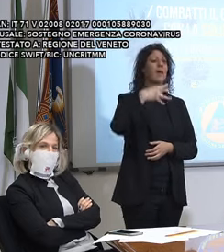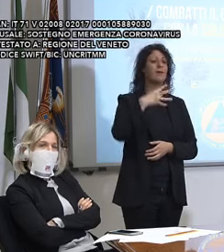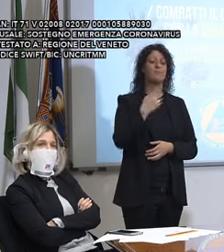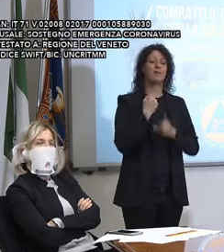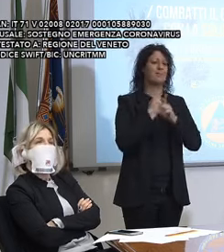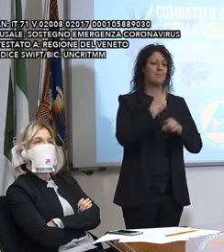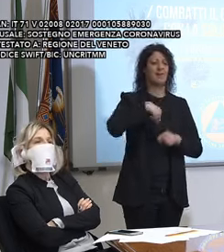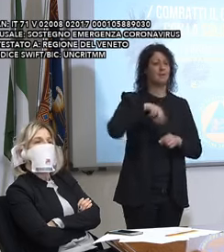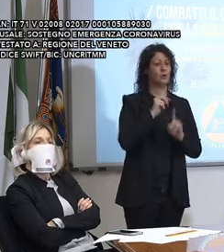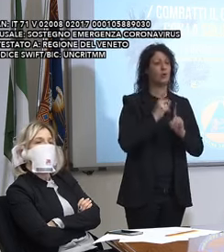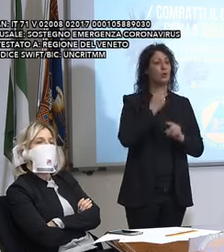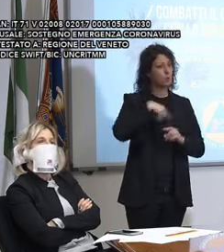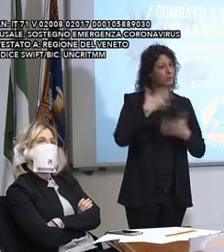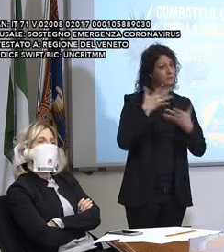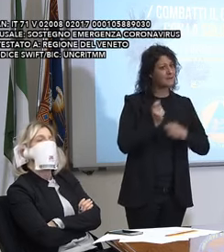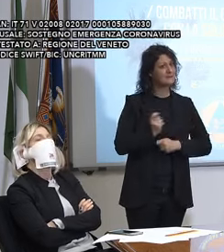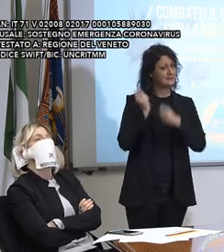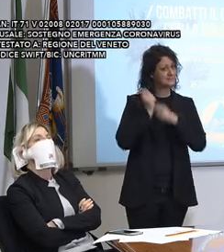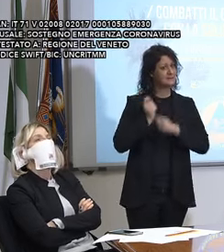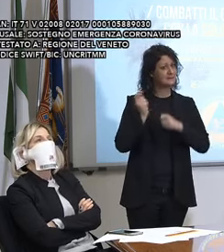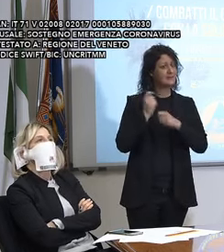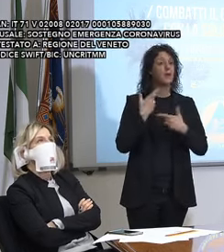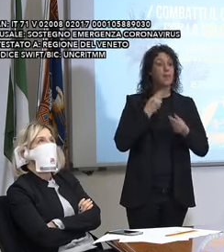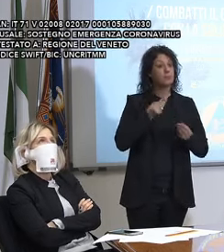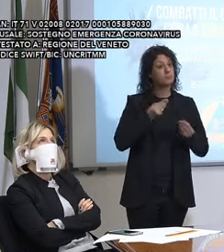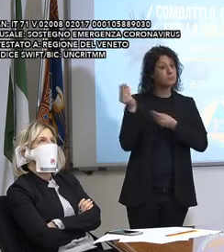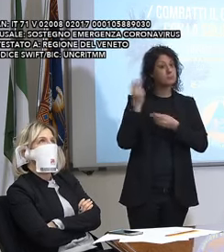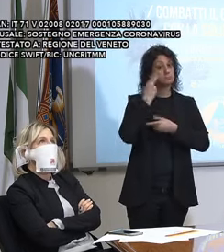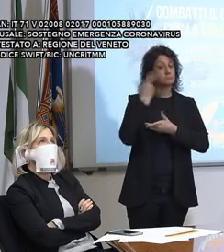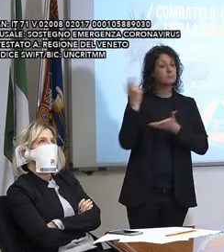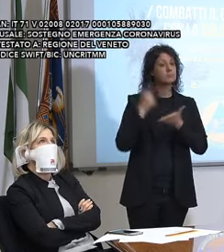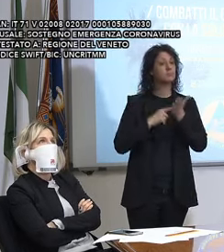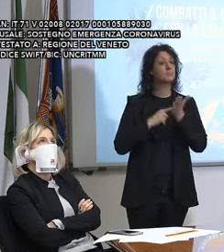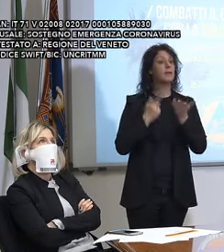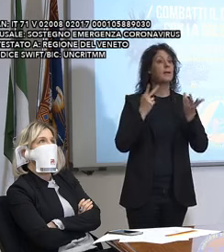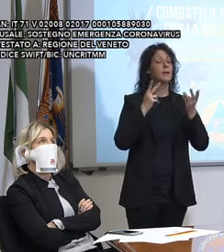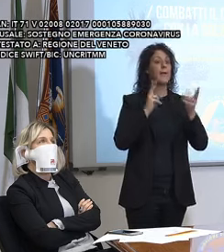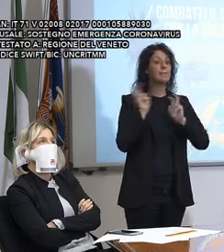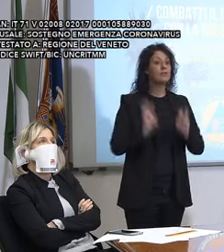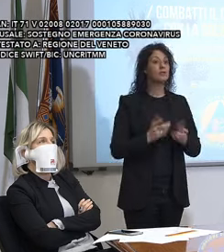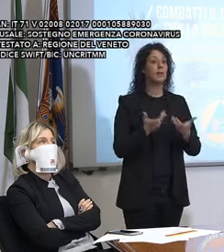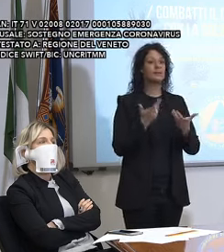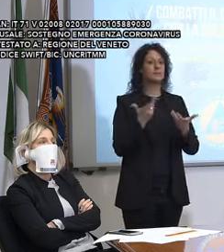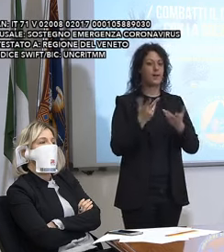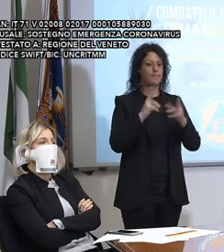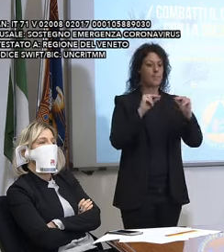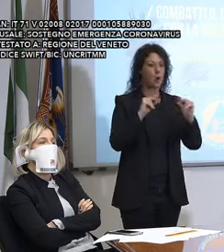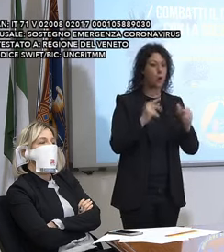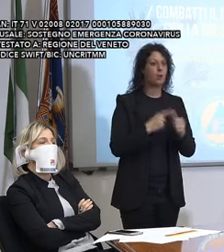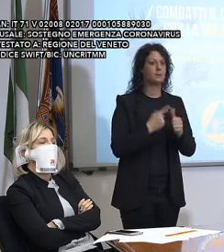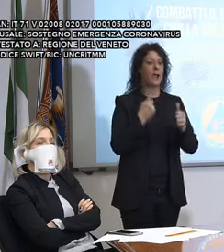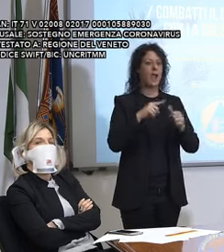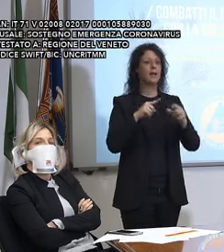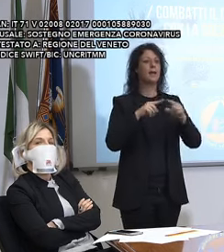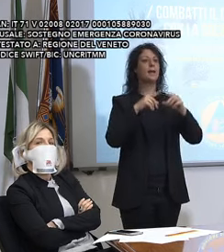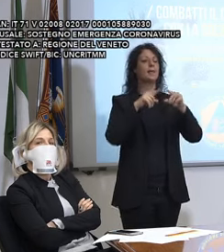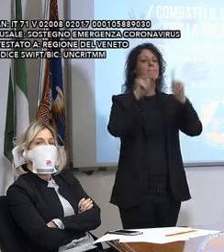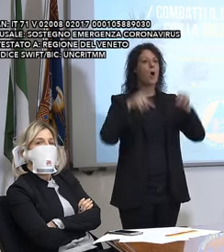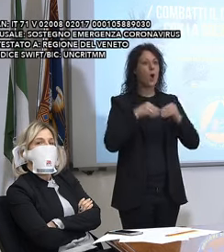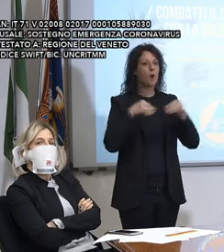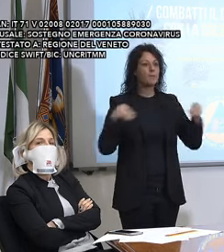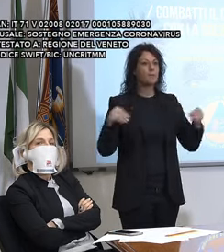sollecitato e rappresentato l'emergenza della moda, l'emergenza dell'automotive, il tema del mobile, insomma ci